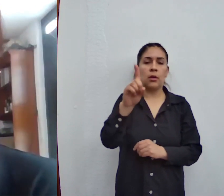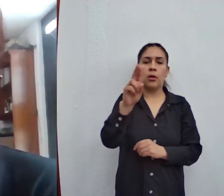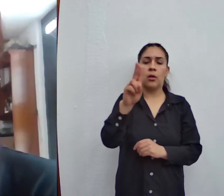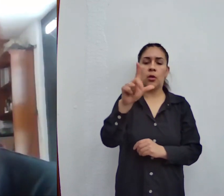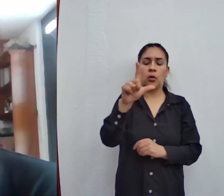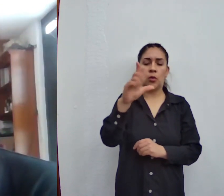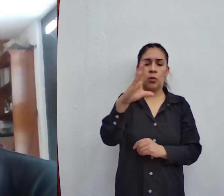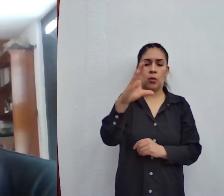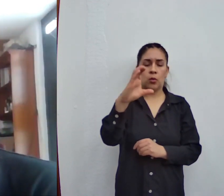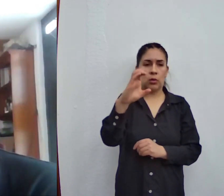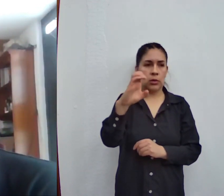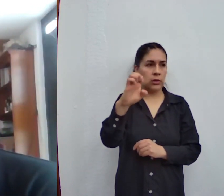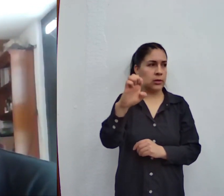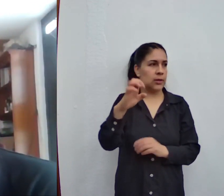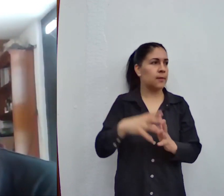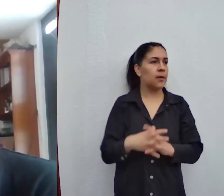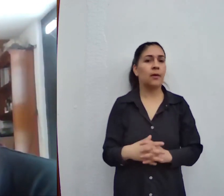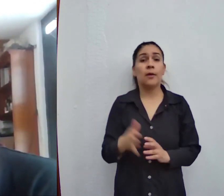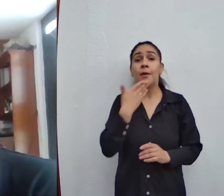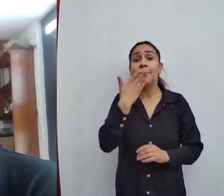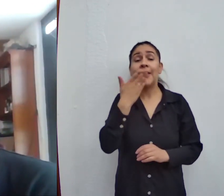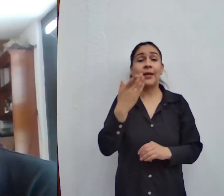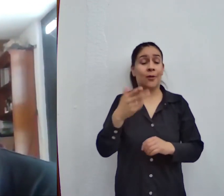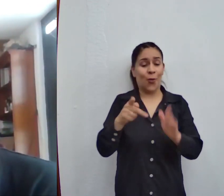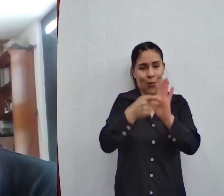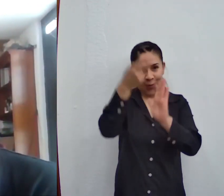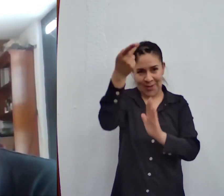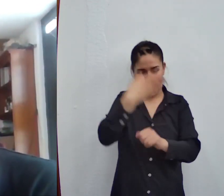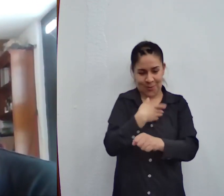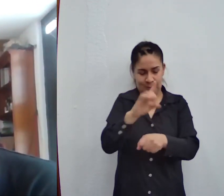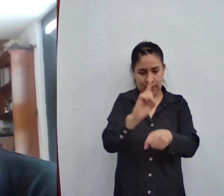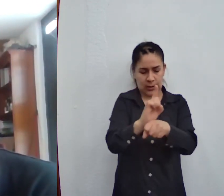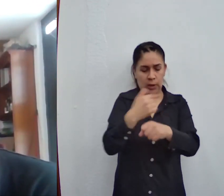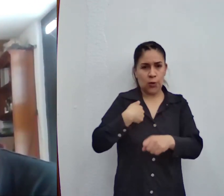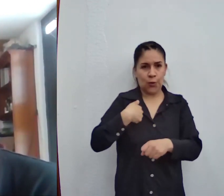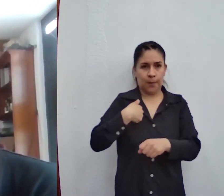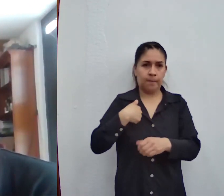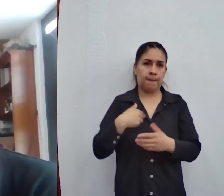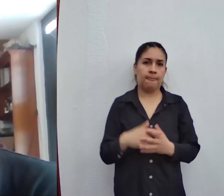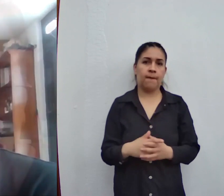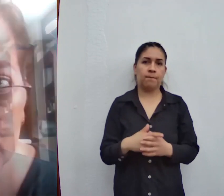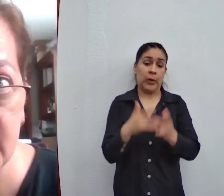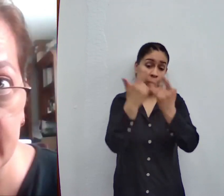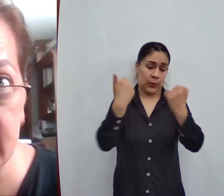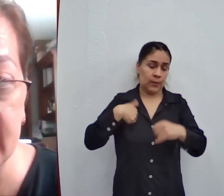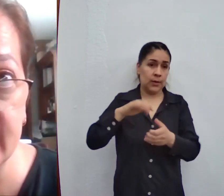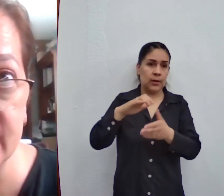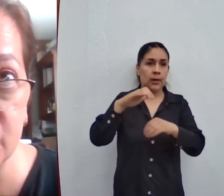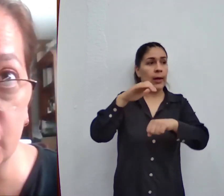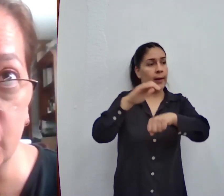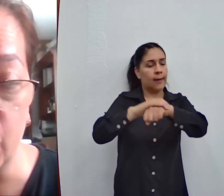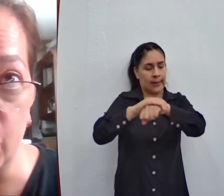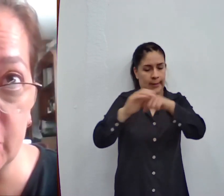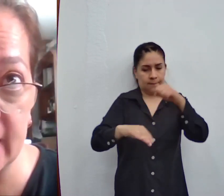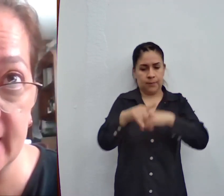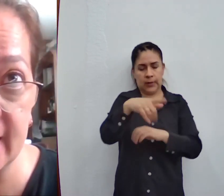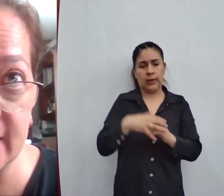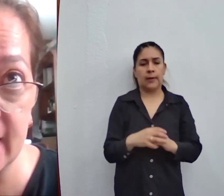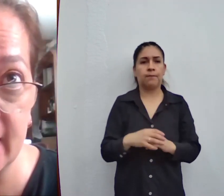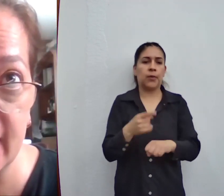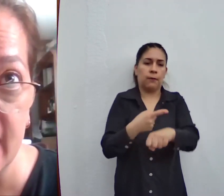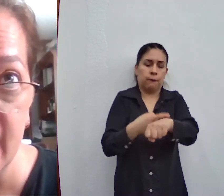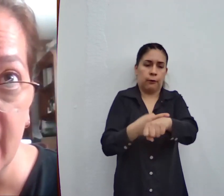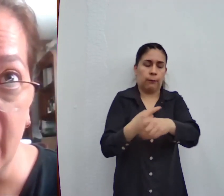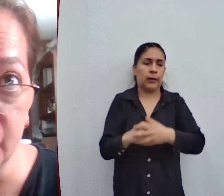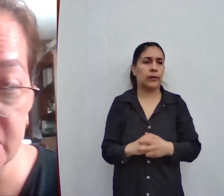Sí, otra vez, buenos días. Tengo una amiga que su hijo tiene distrofia muscular de Duchenne y su otra